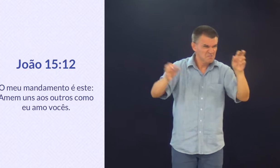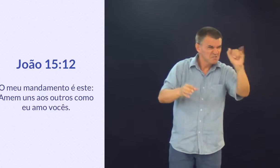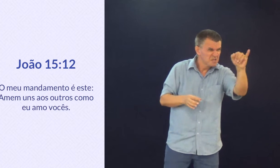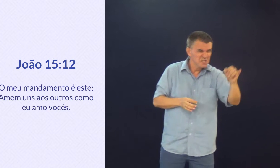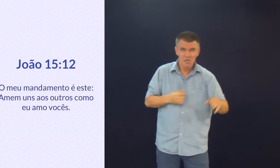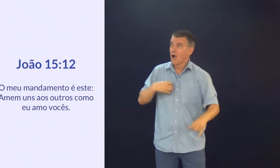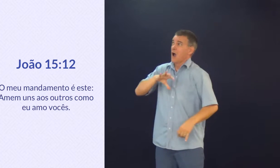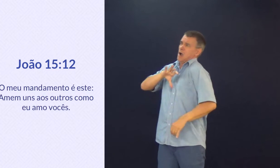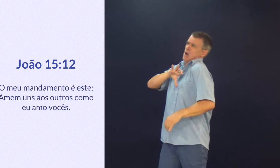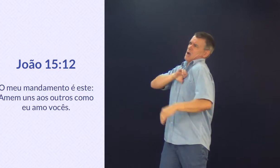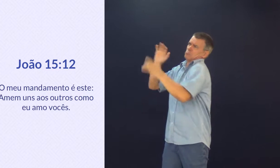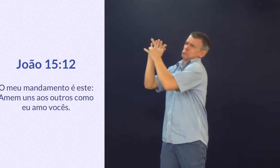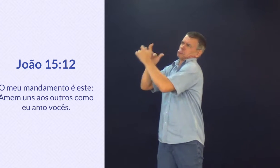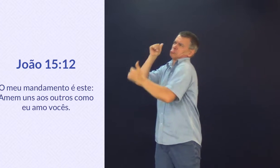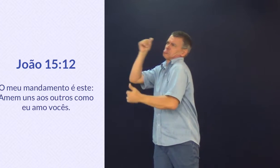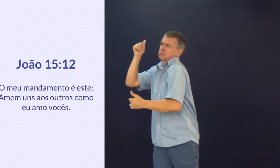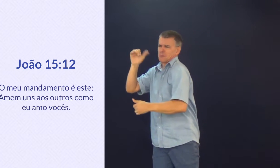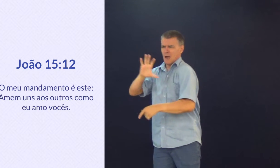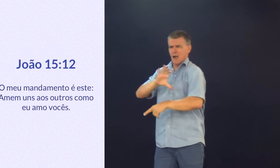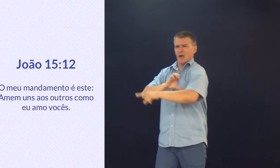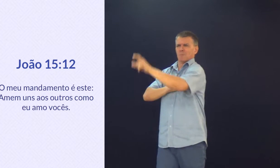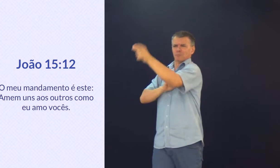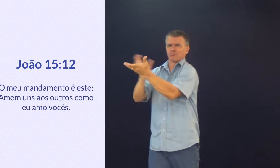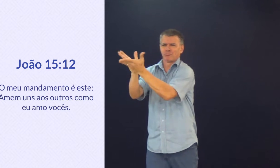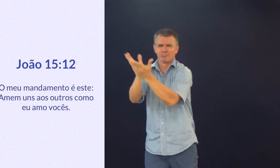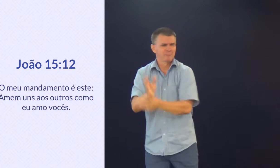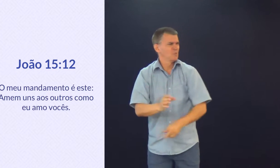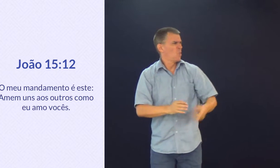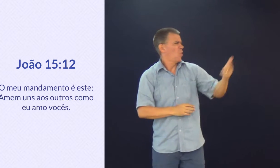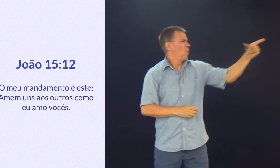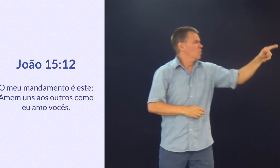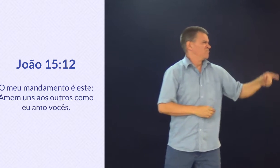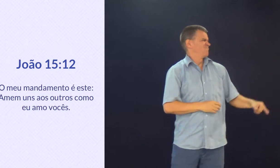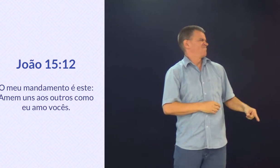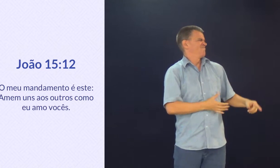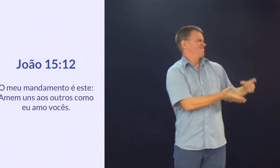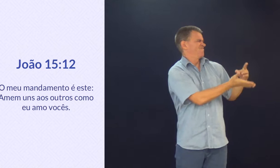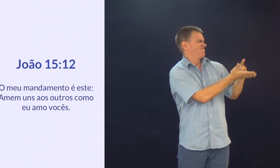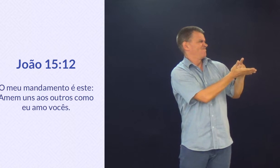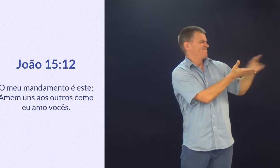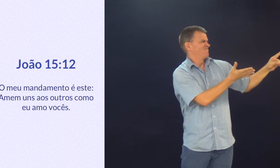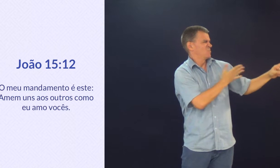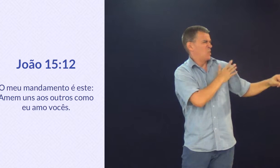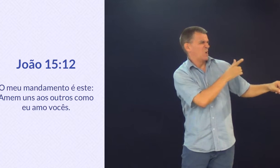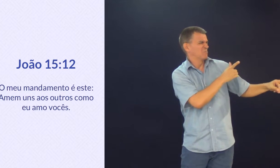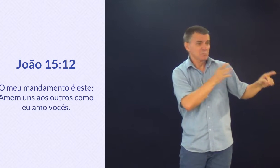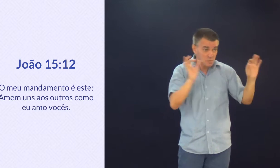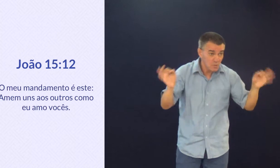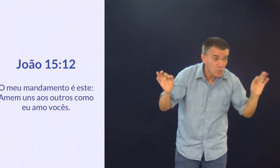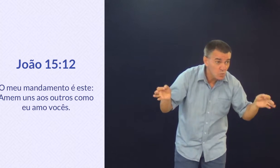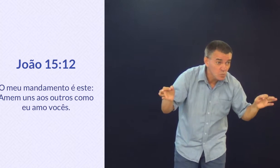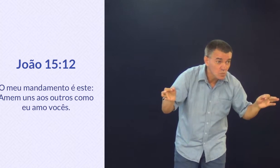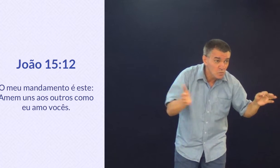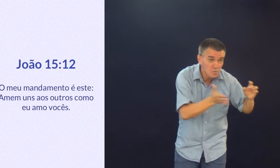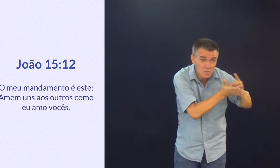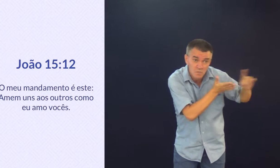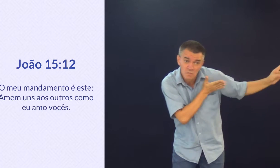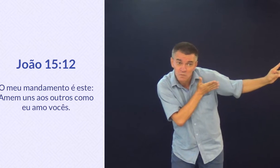outras além delas também a não mas eu amo jesus e eu não queria ali a não aquele não é